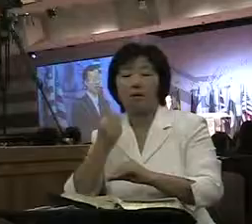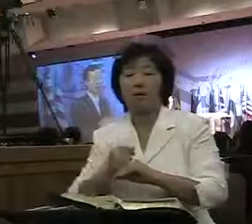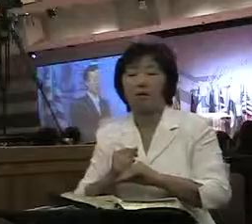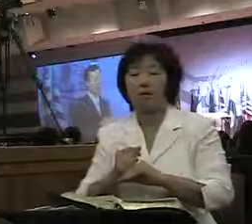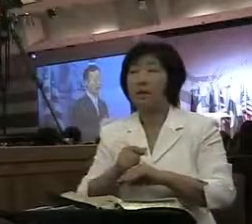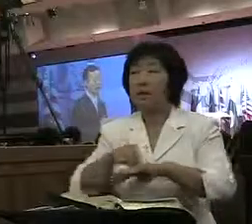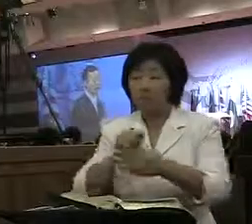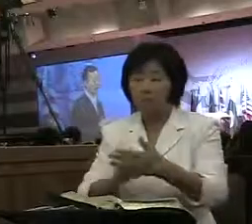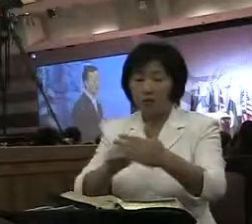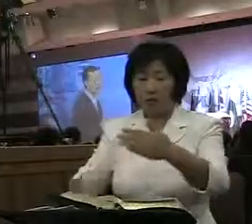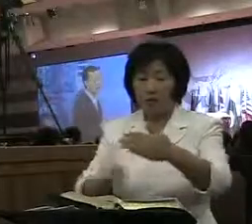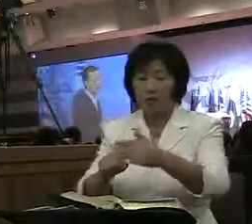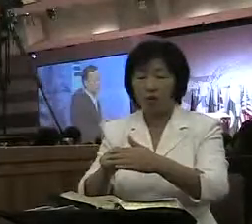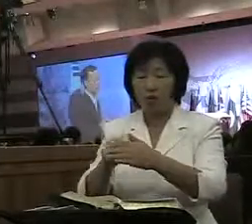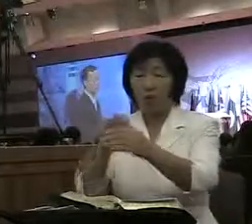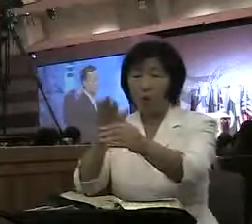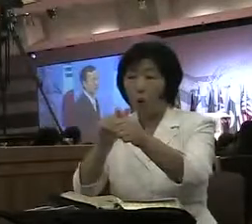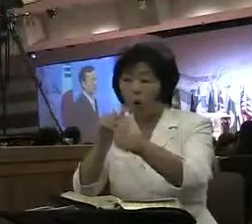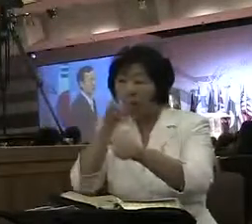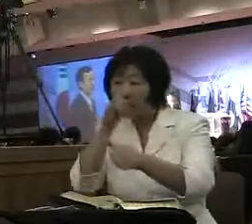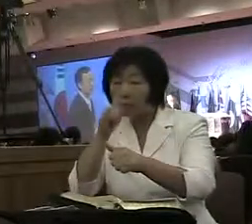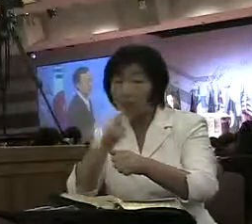여러분, 심령 속에는 컬링이 있습니까?